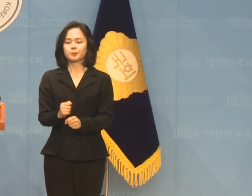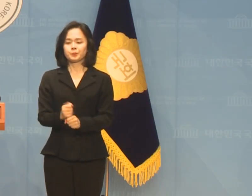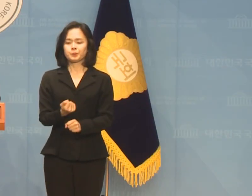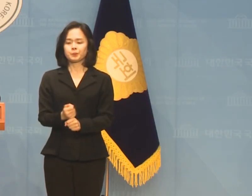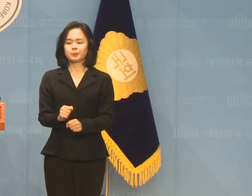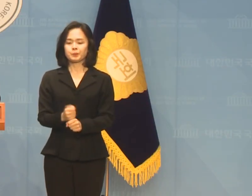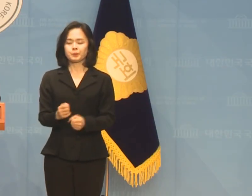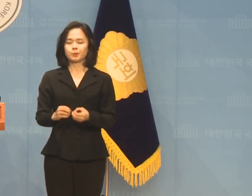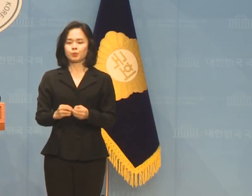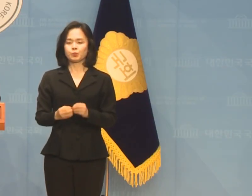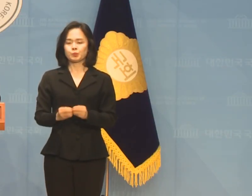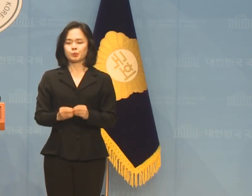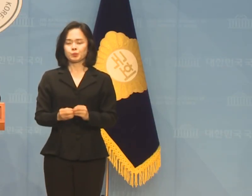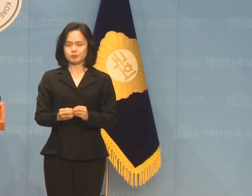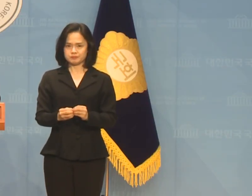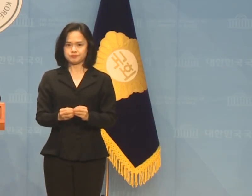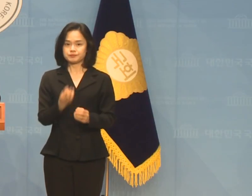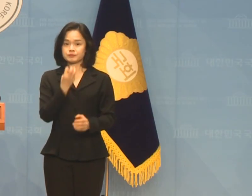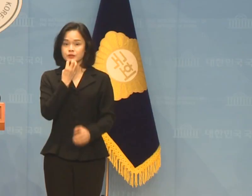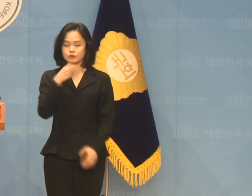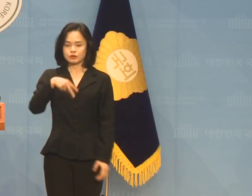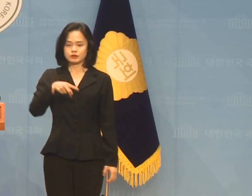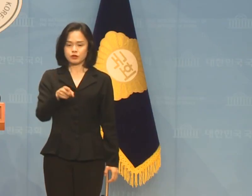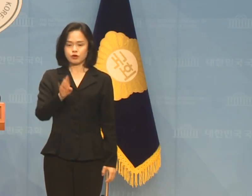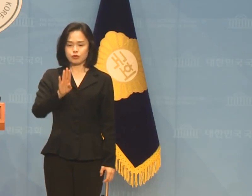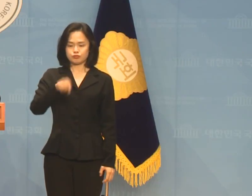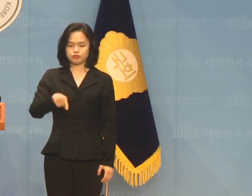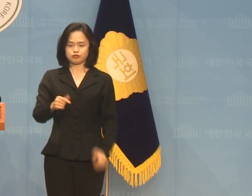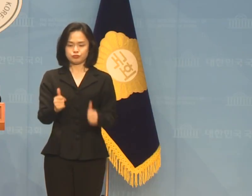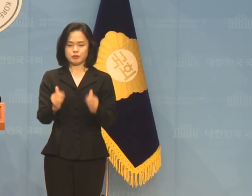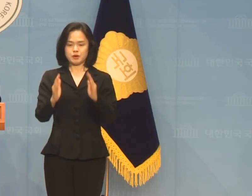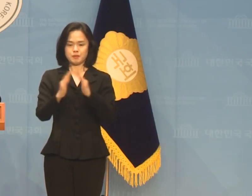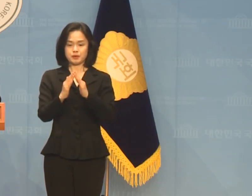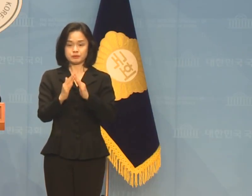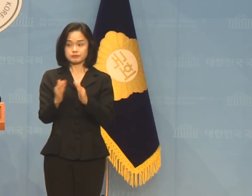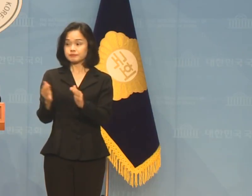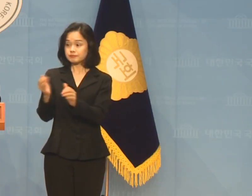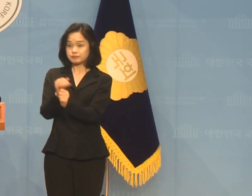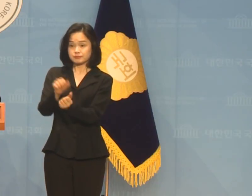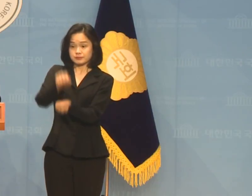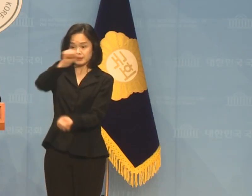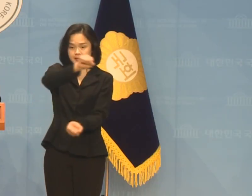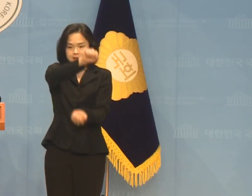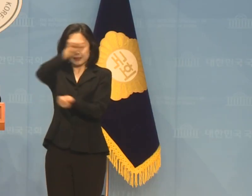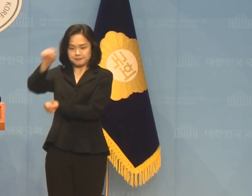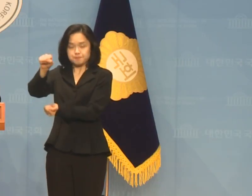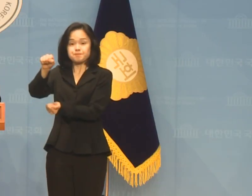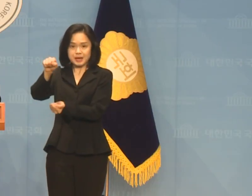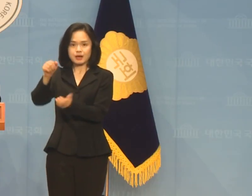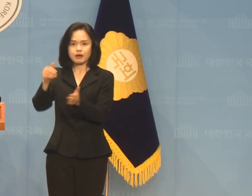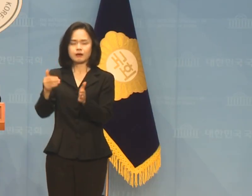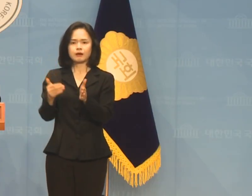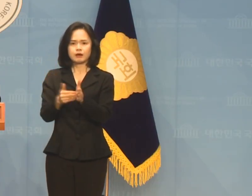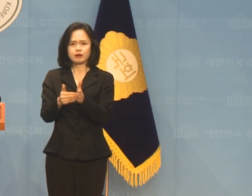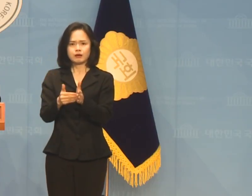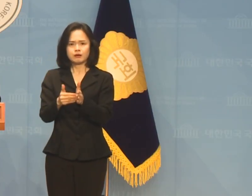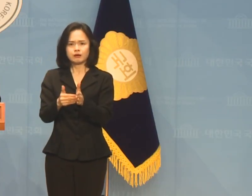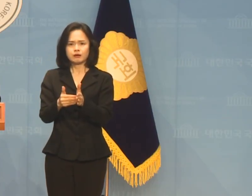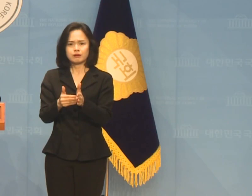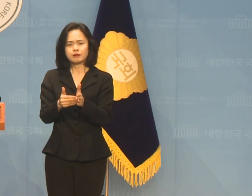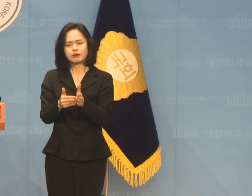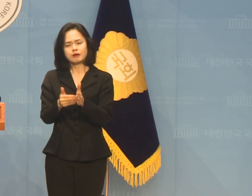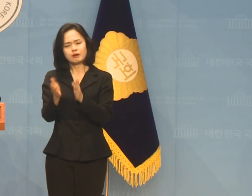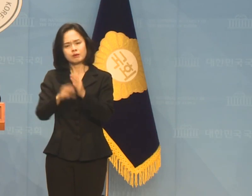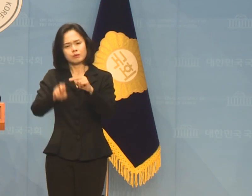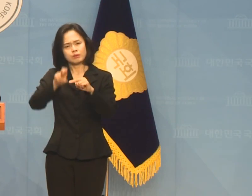서울서부지법에서 체포영장을 발부받았다는 그런 보도까지 나왔습니다. 공수처에 대한 신뢰가